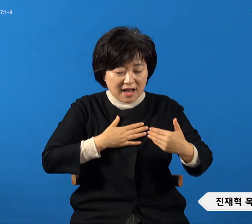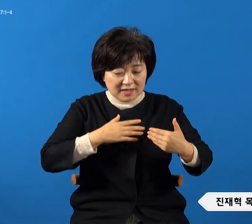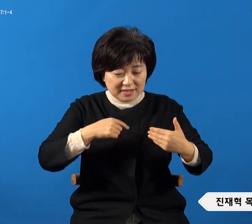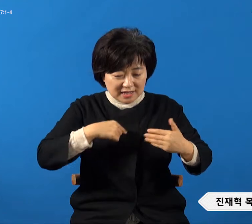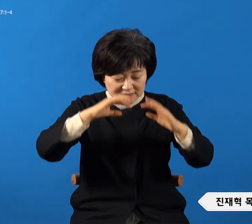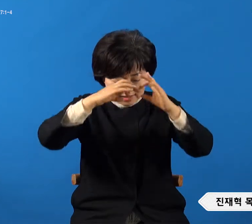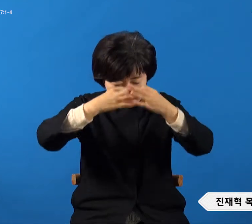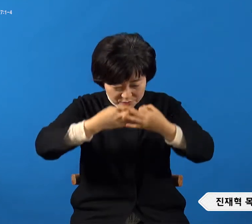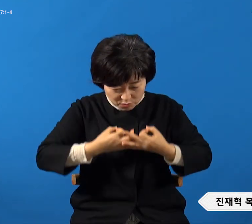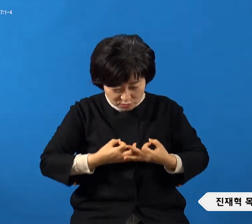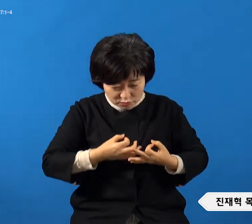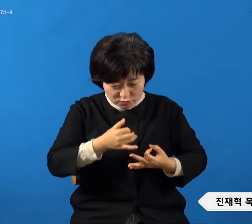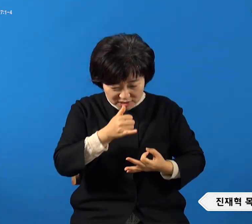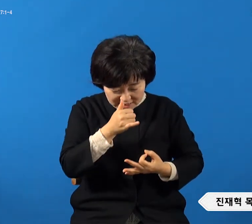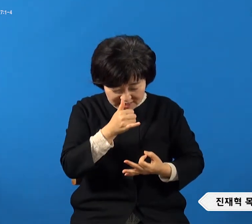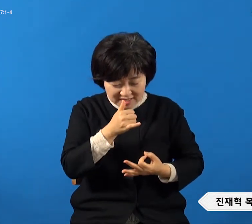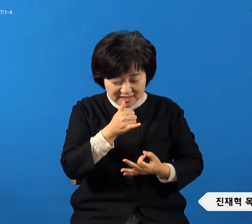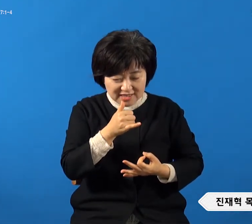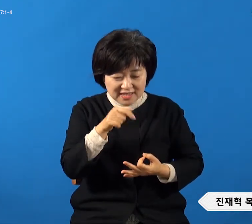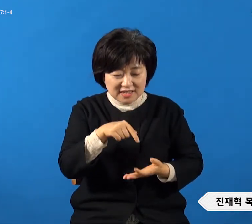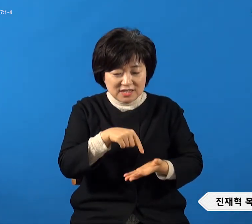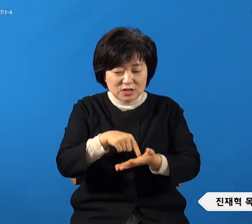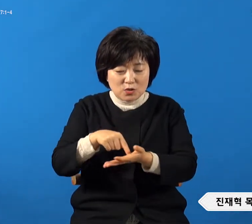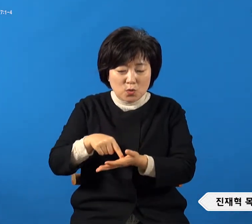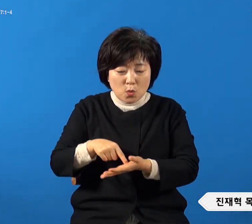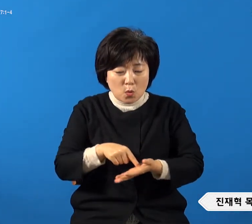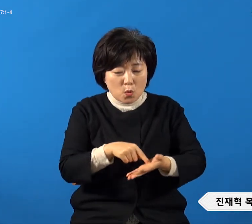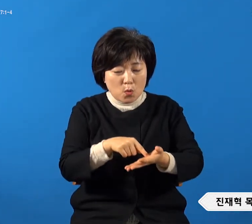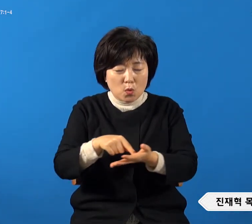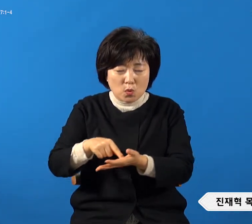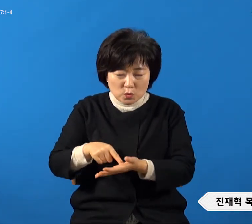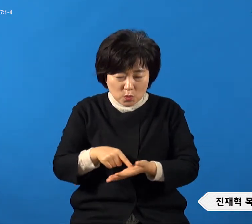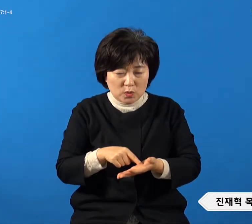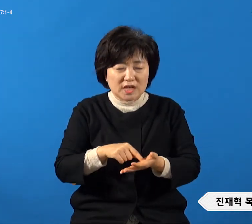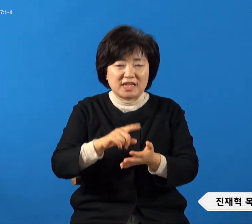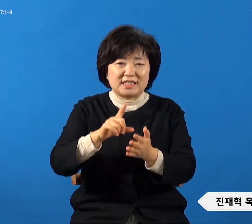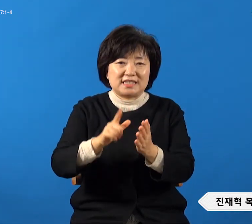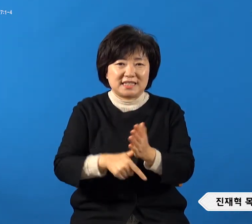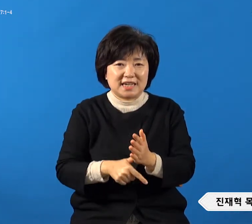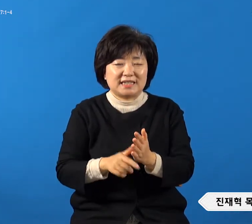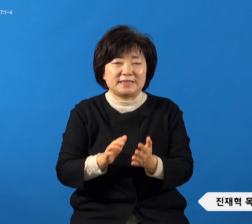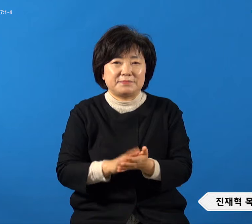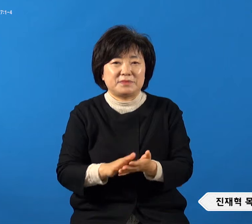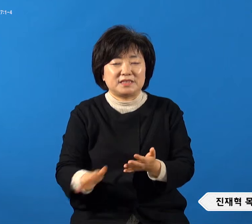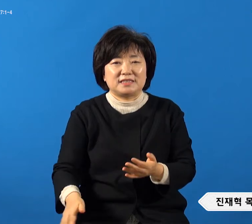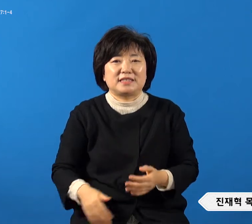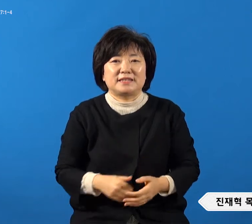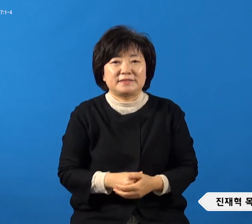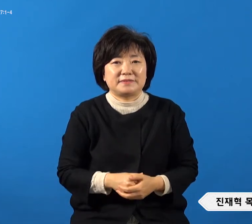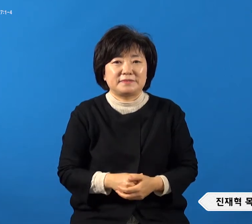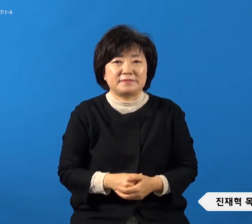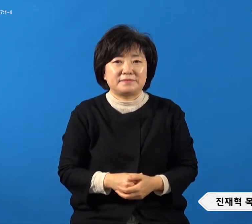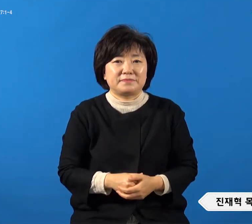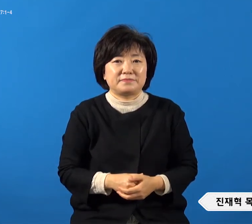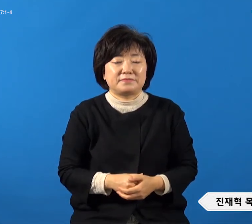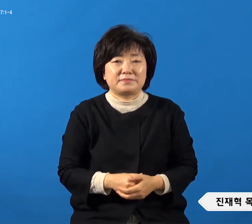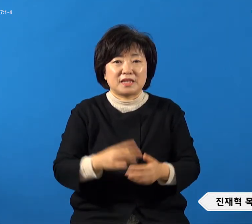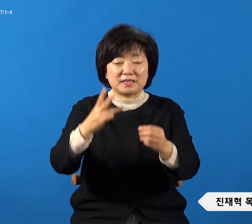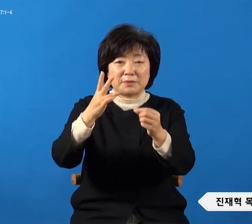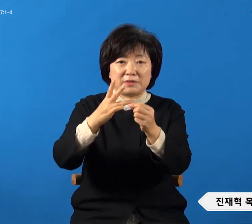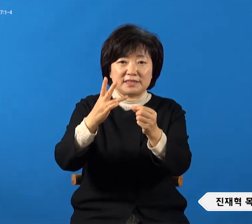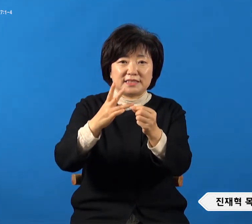있는 투명한 것, 바로 이 고독의 영성을 말씀하고 계십니다.